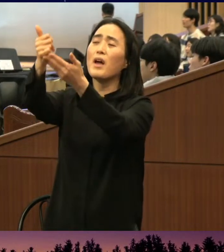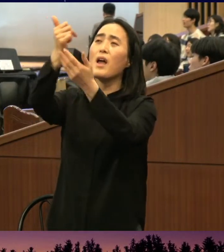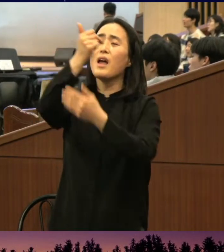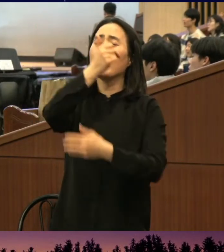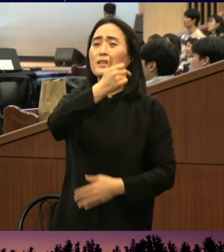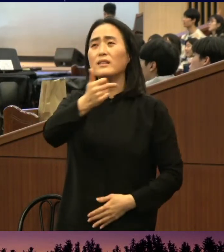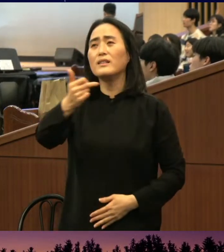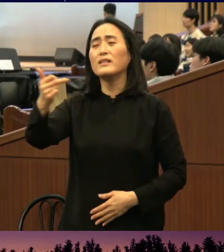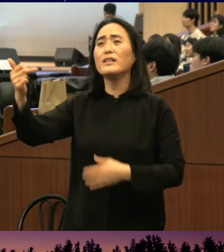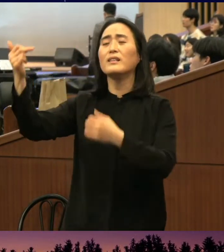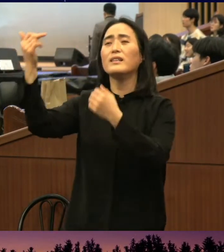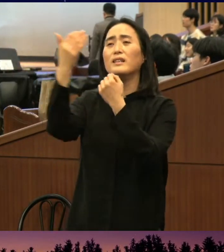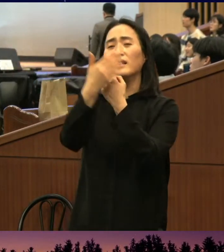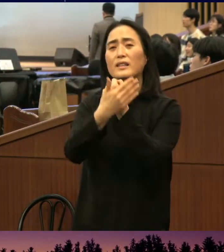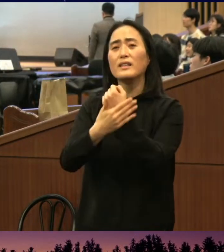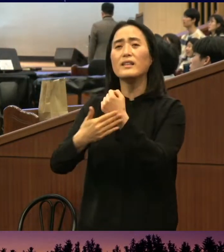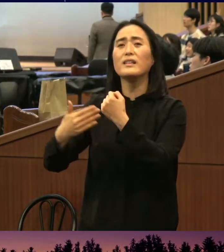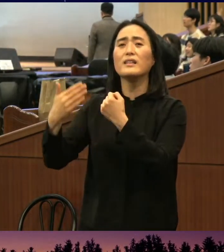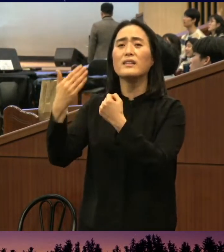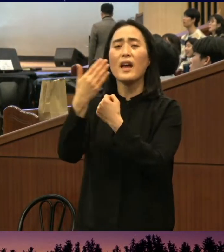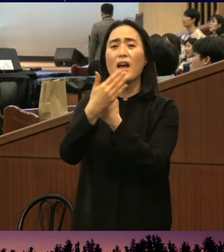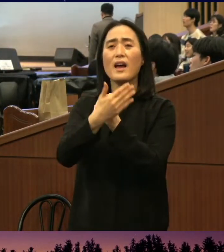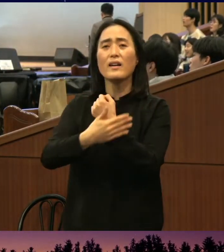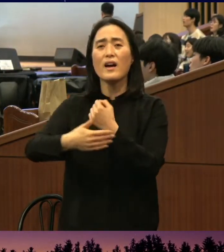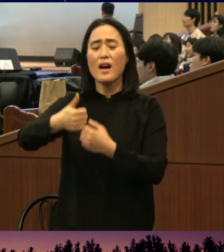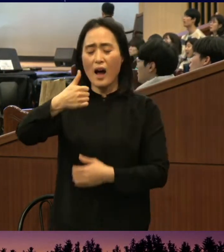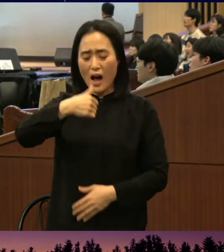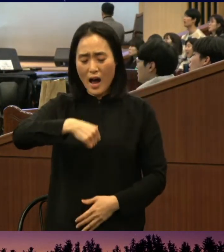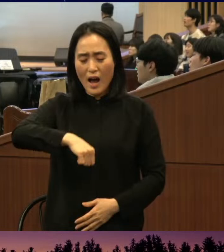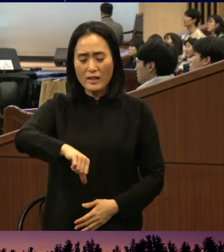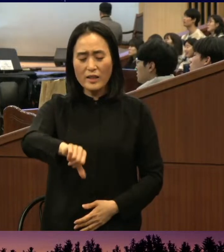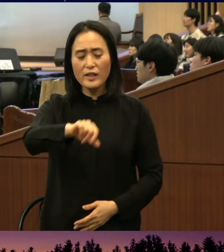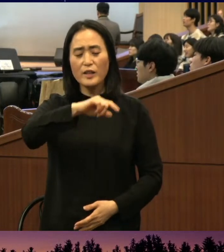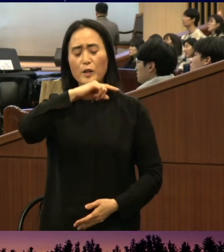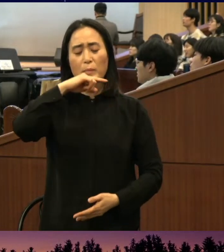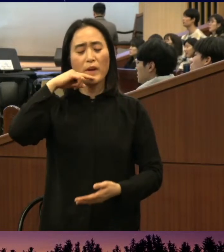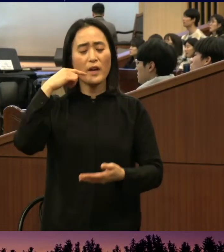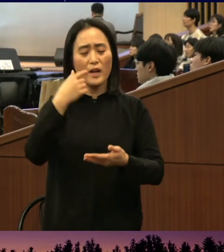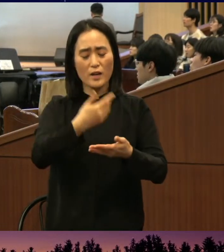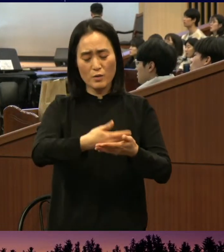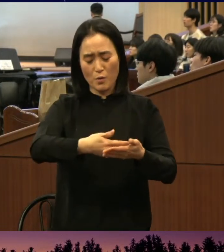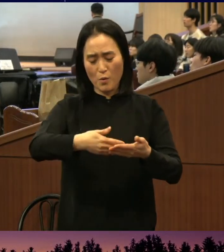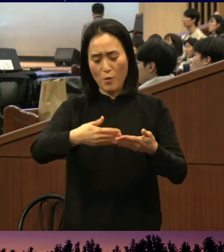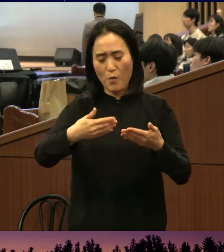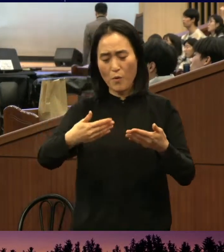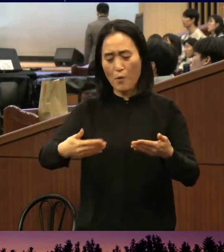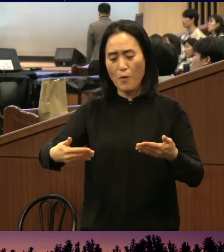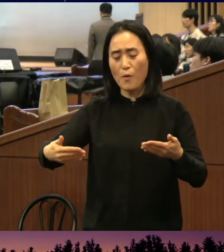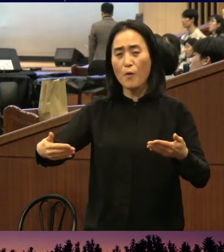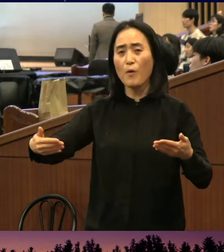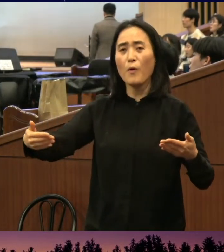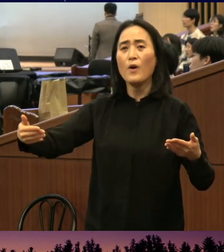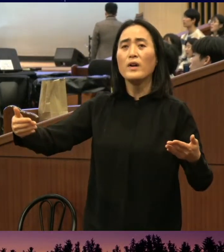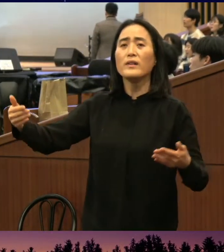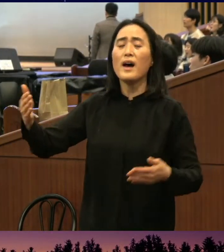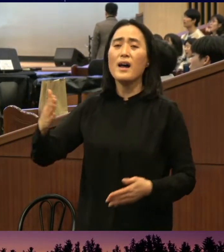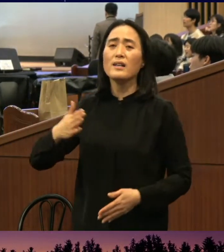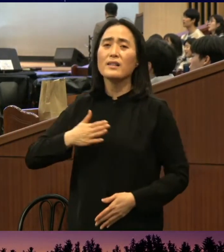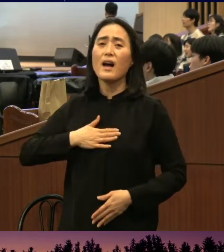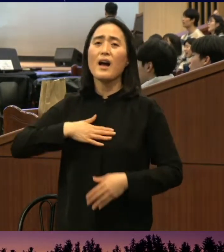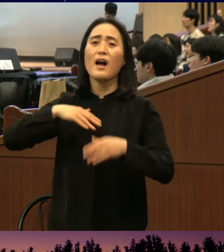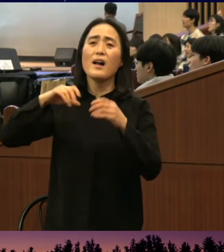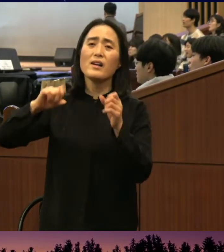주님의 그 은혜라. 아들 피로